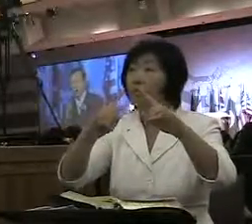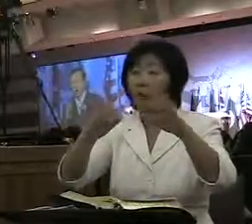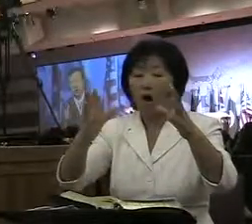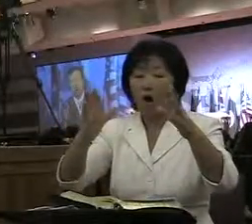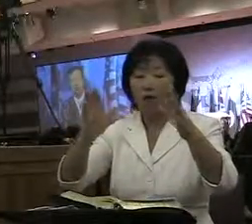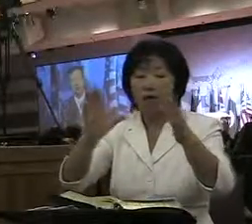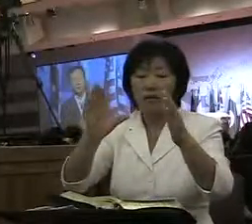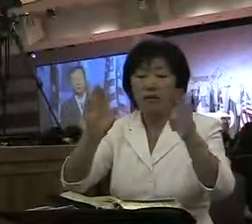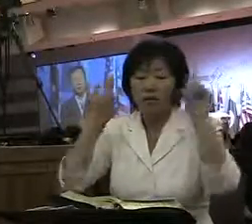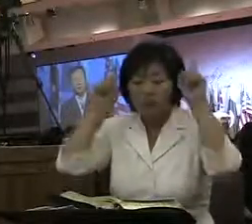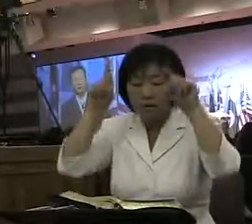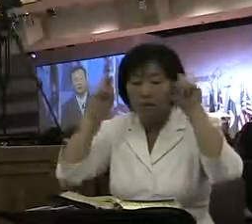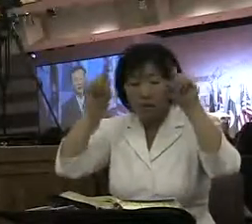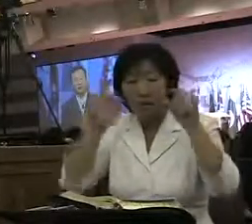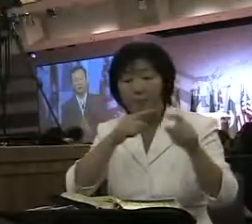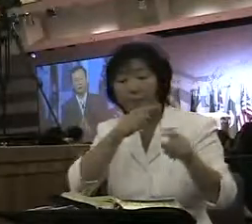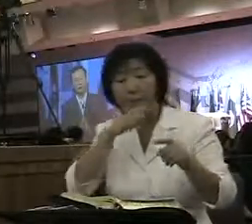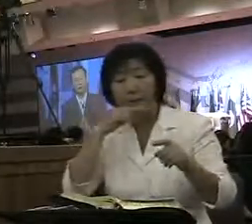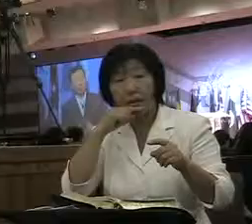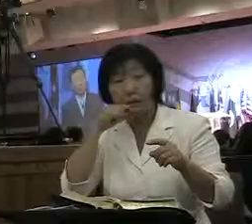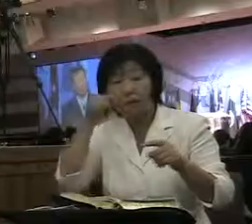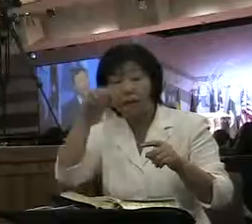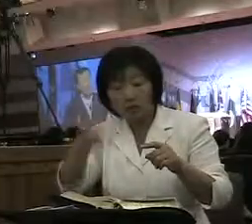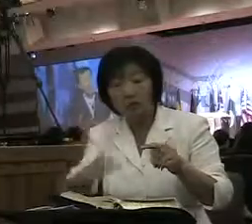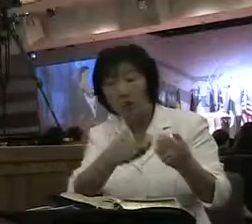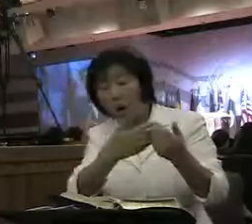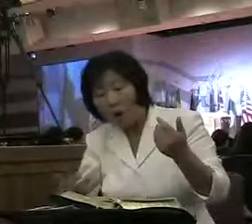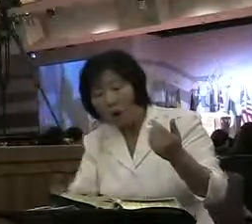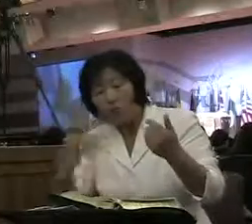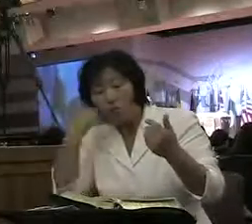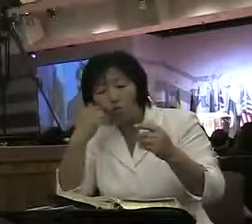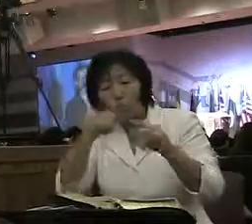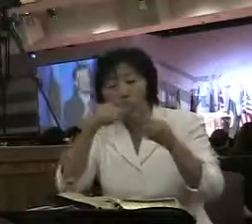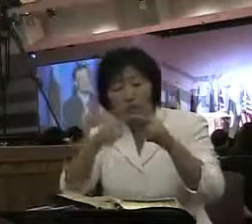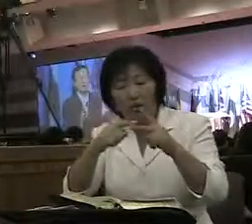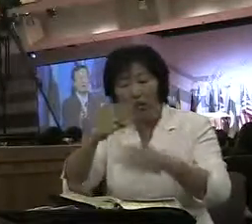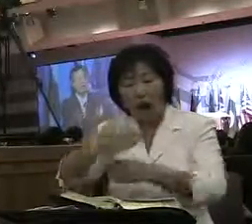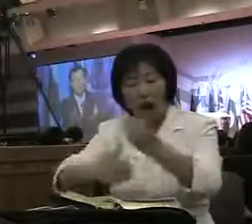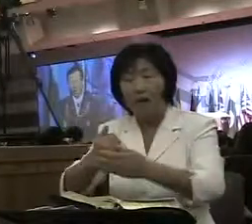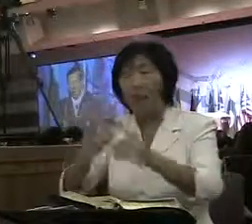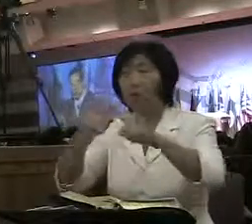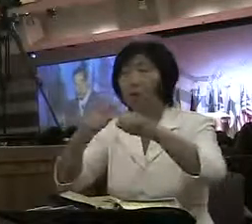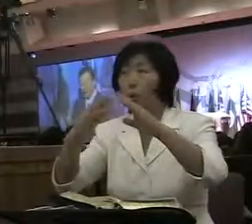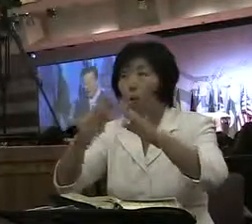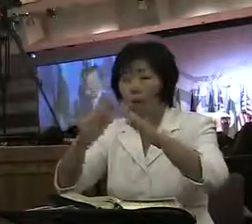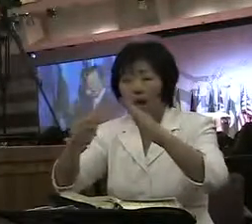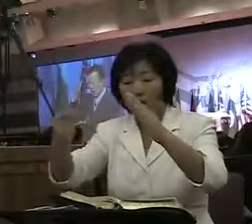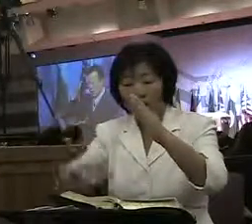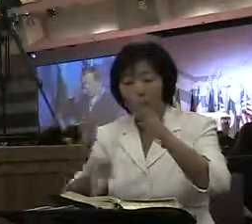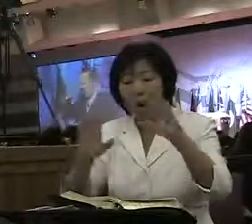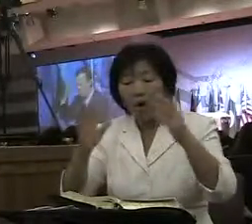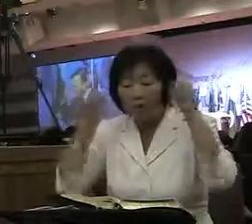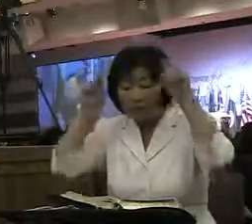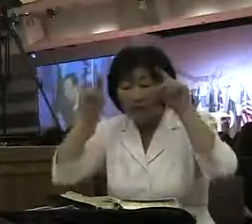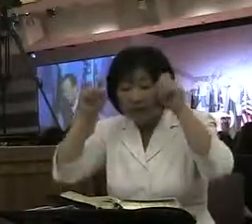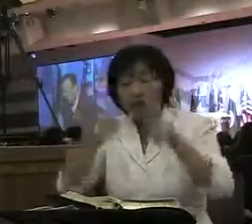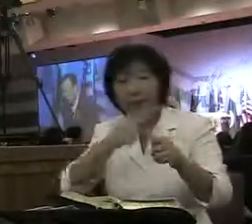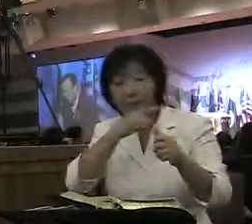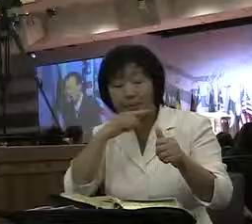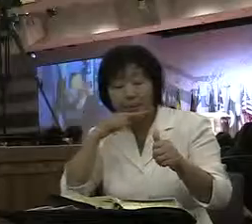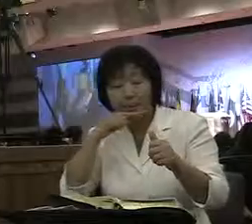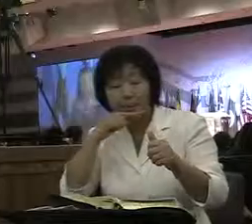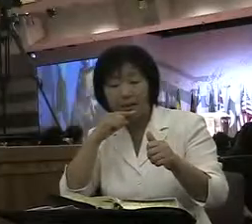피가 거기서 흘려졌습니다. 누구든지 하나님의 성전에 들어오는 자마다 어린 양의 그 희생적인